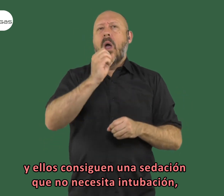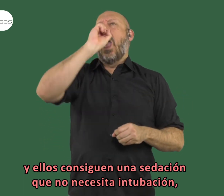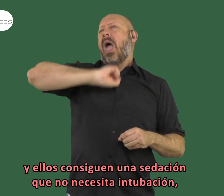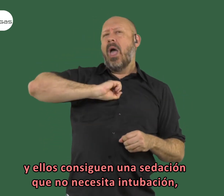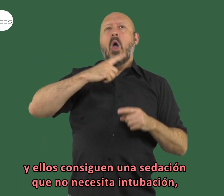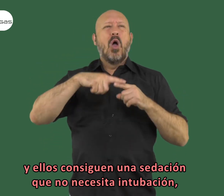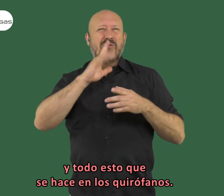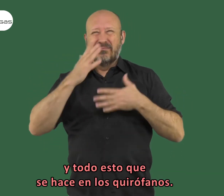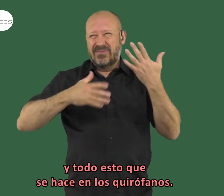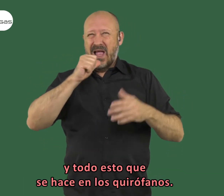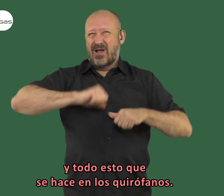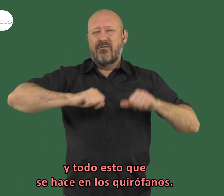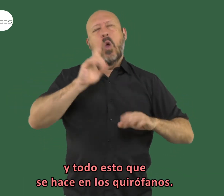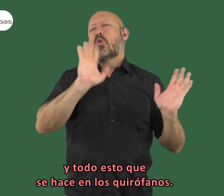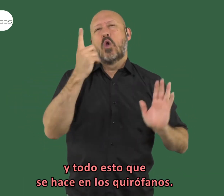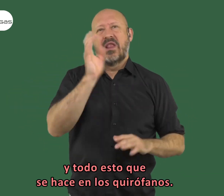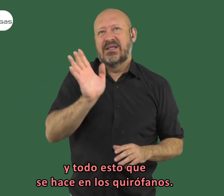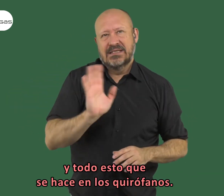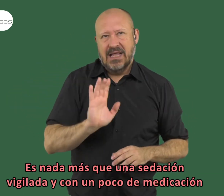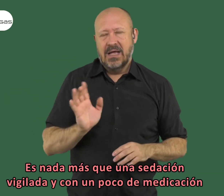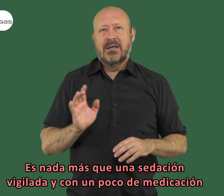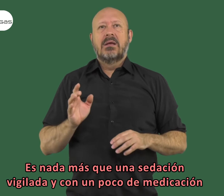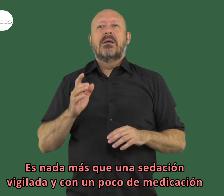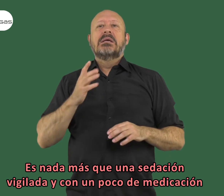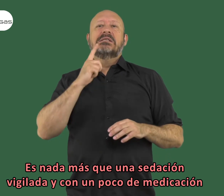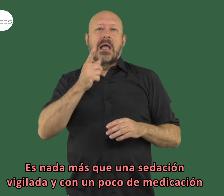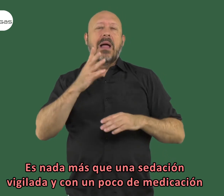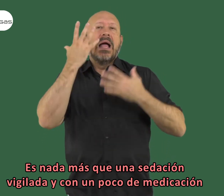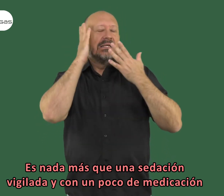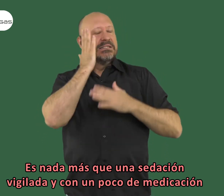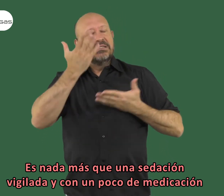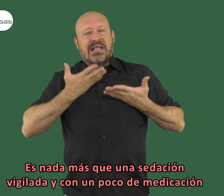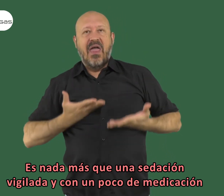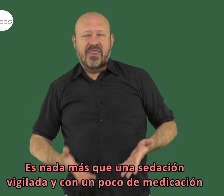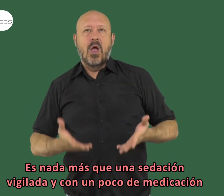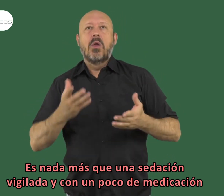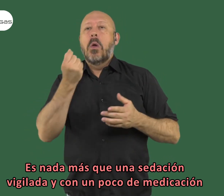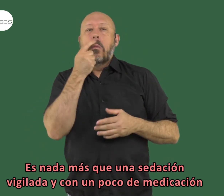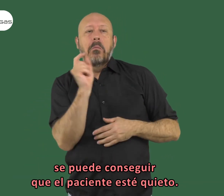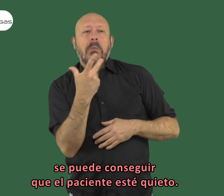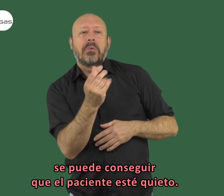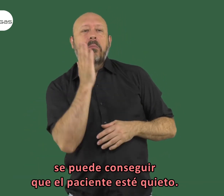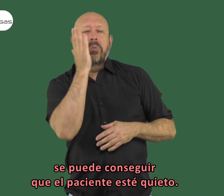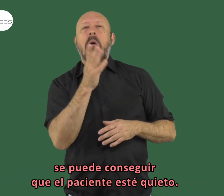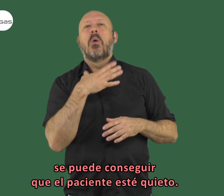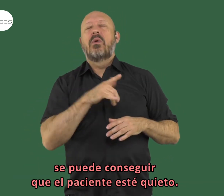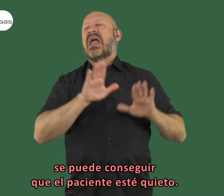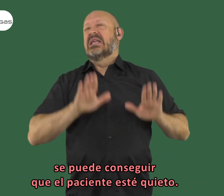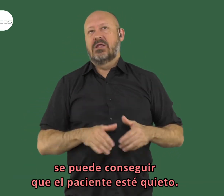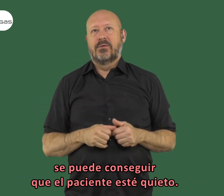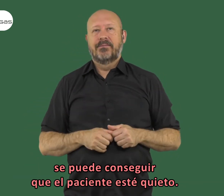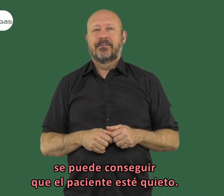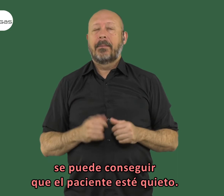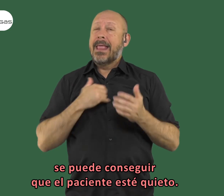necesita intubación ni todo esto que se hace en los quirófanos. Digamos que una sedación vigilada con un poco de medicación se puede conseguir que el